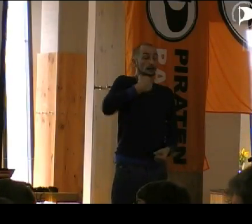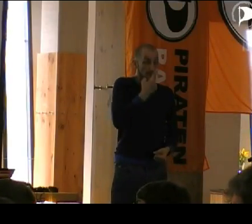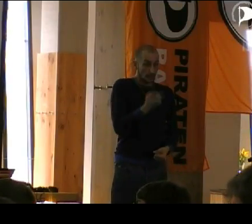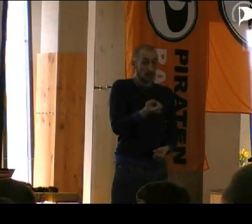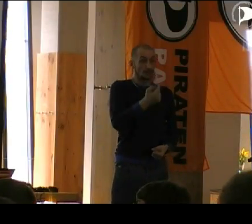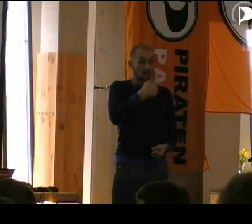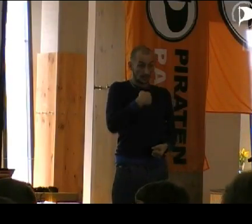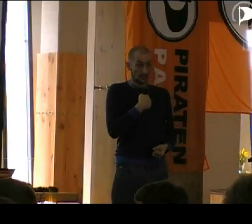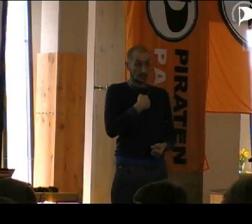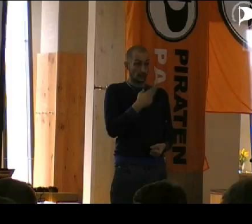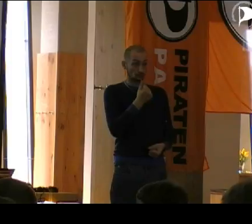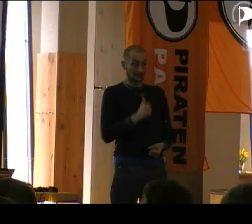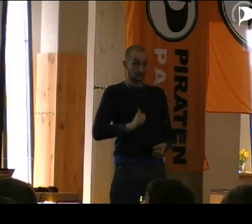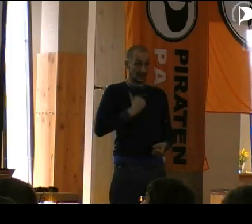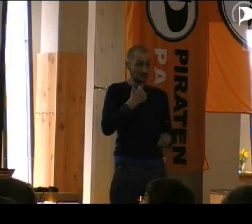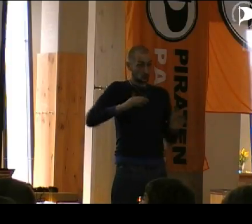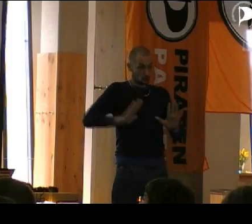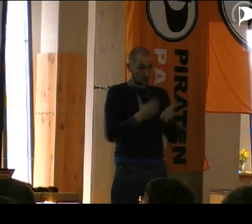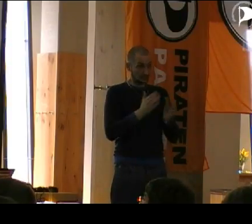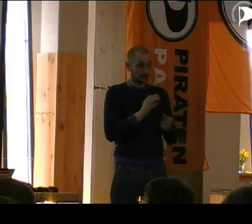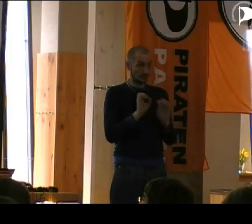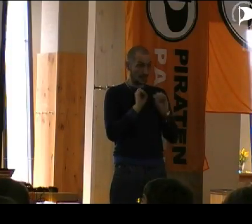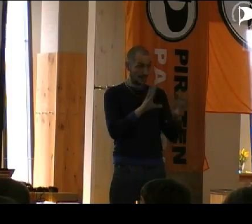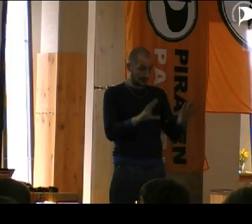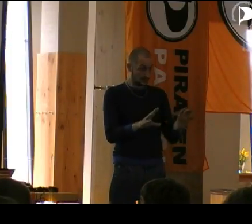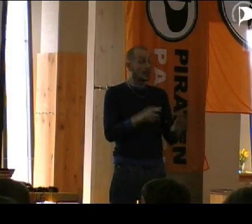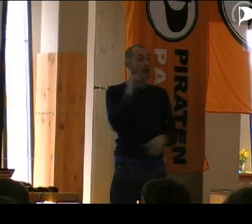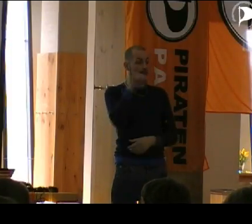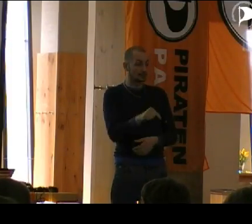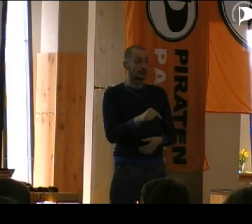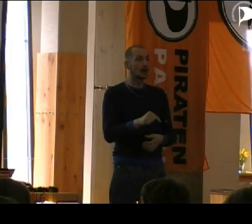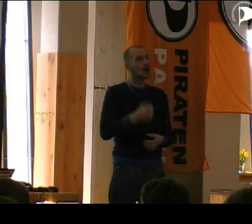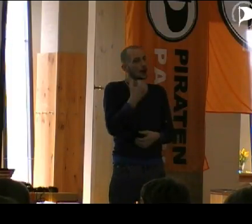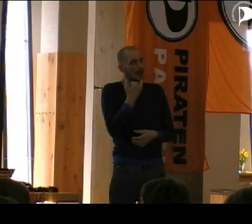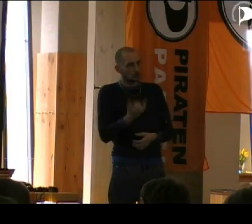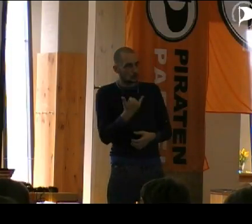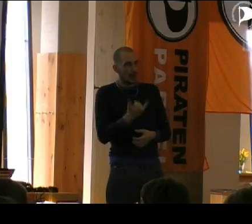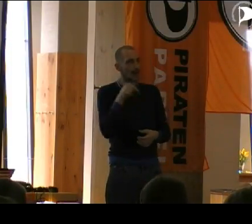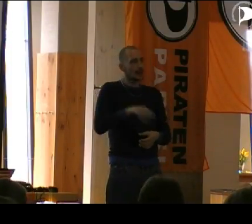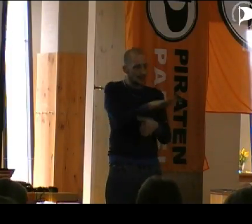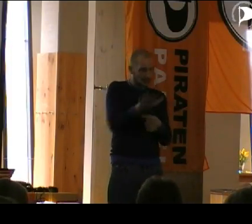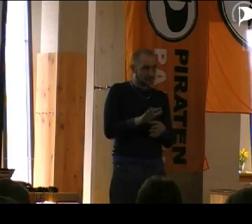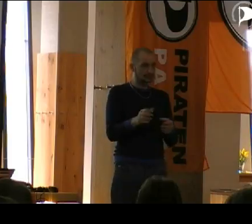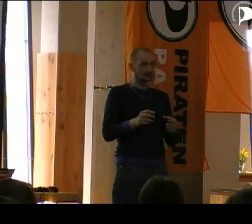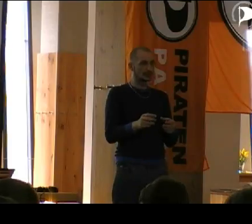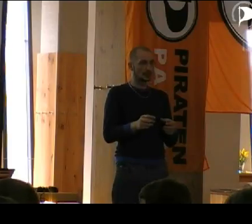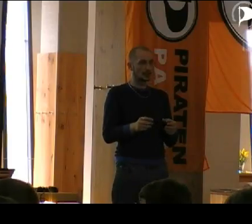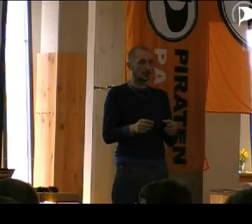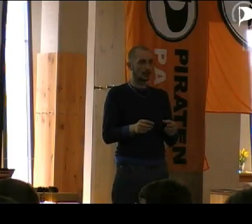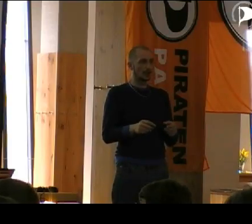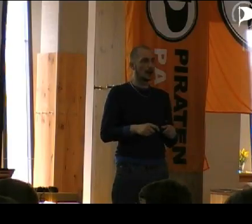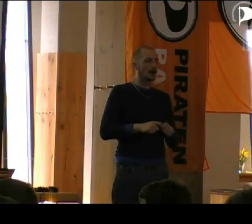schatzmeister ich auch treffen kurzbericht aktuell ist aufgelöst dann verwandelt einen stand von über